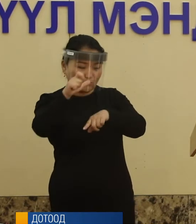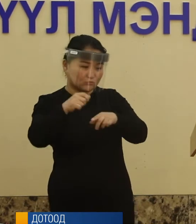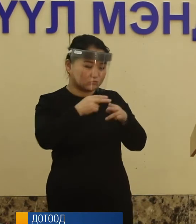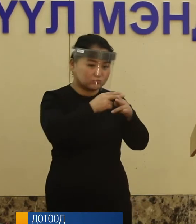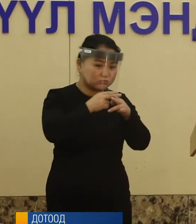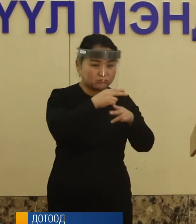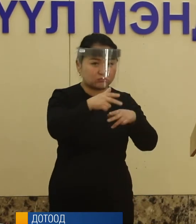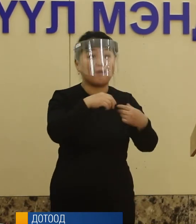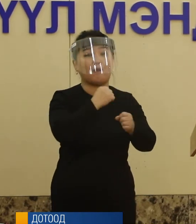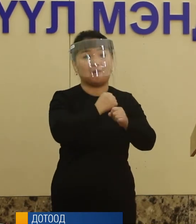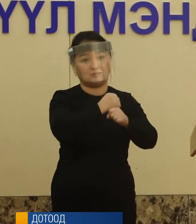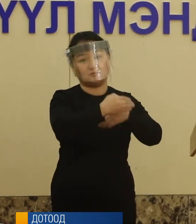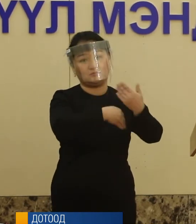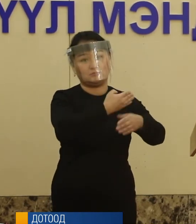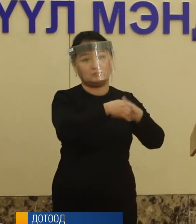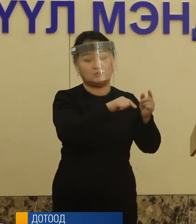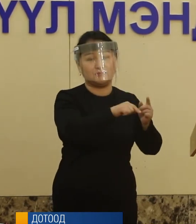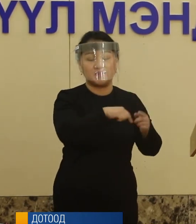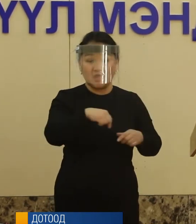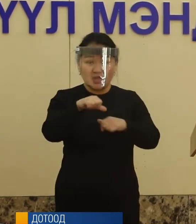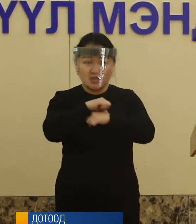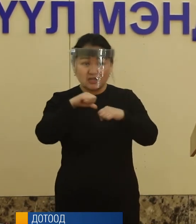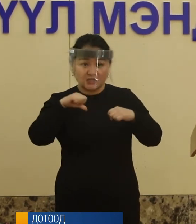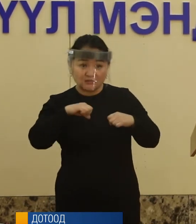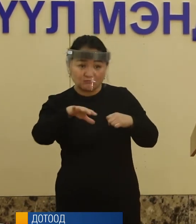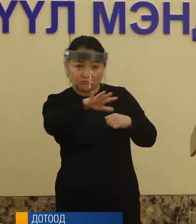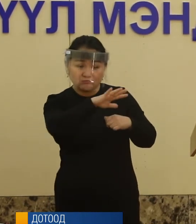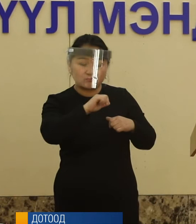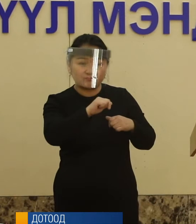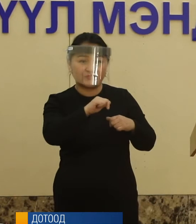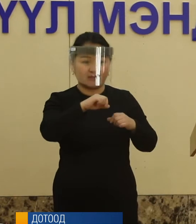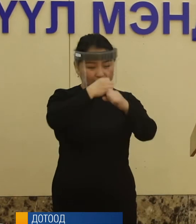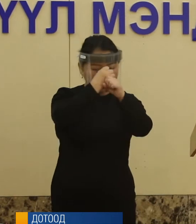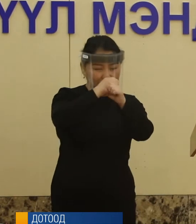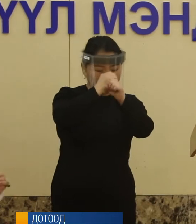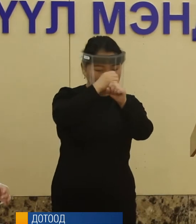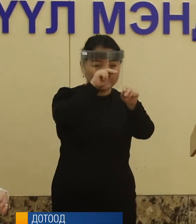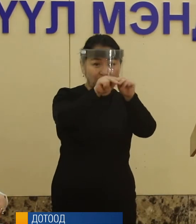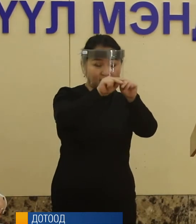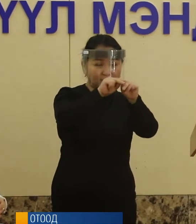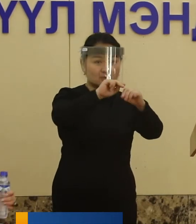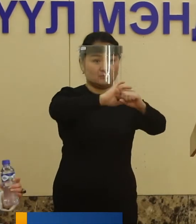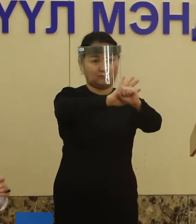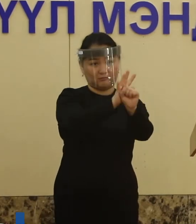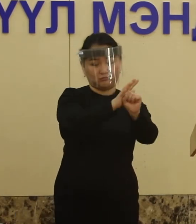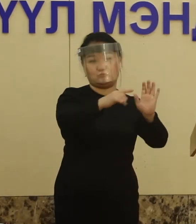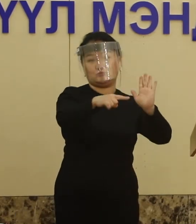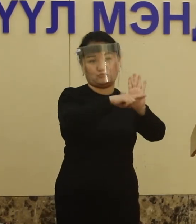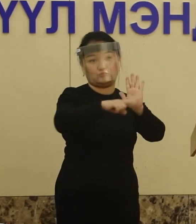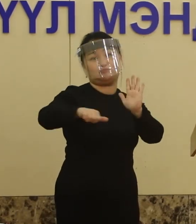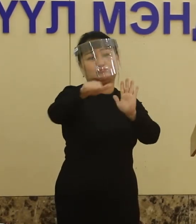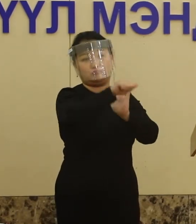ингэж зөвлөгөө өгч ажиллаж байгаа. За эдгээр иргэд бүгд вирусын шинжилгээгээр коронавирус сөрөг